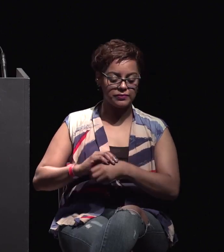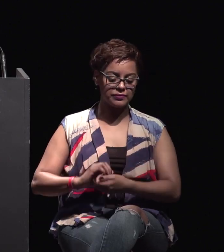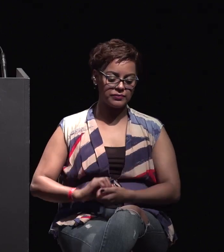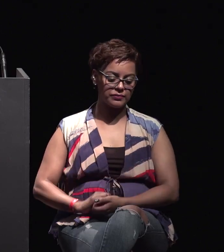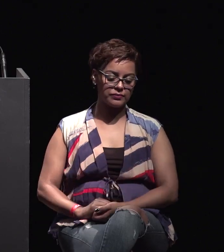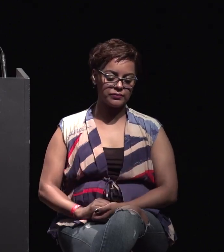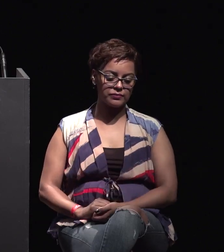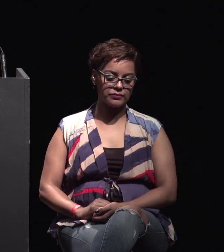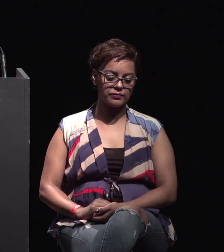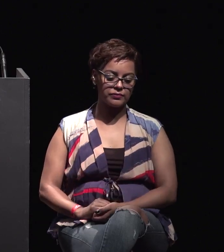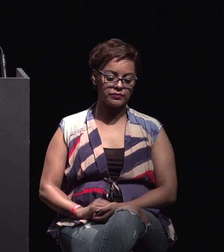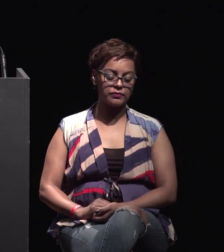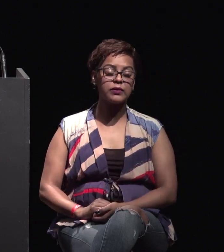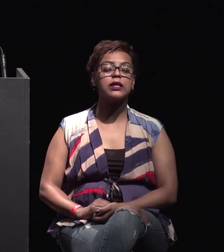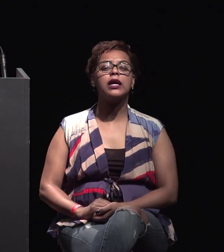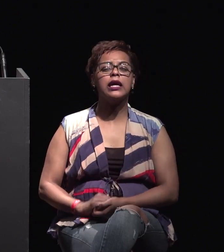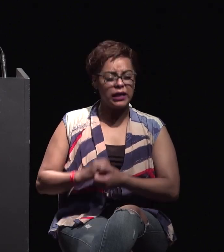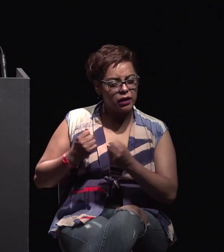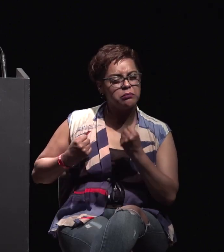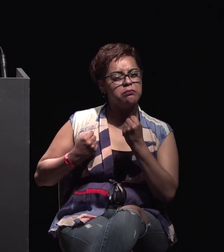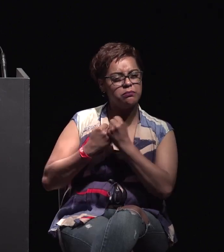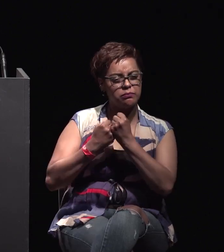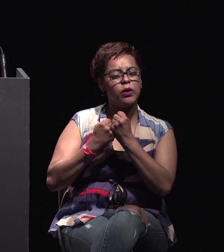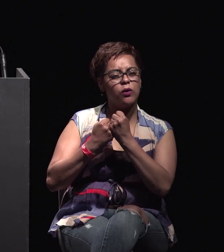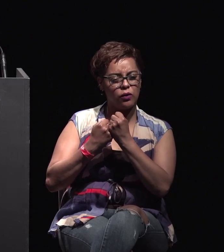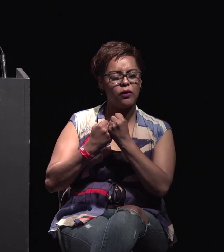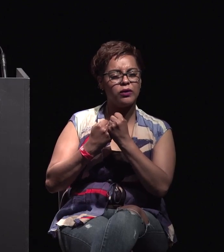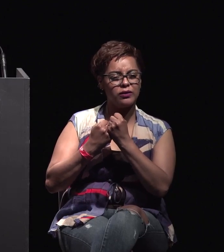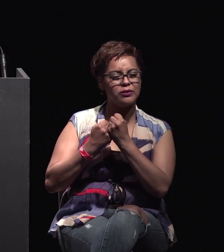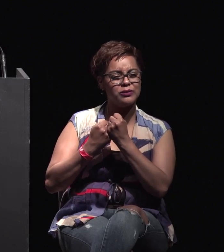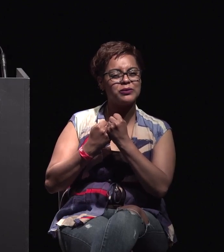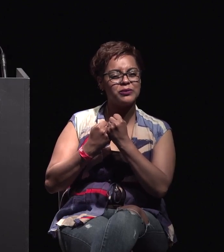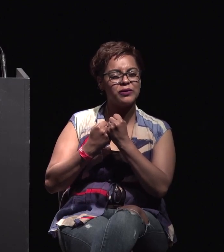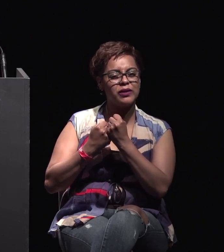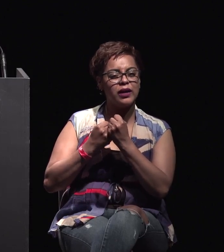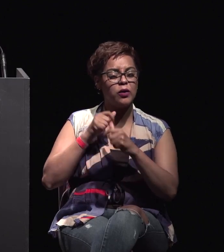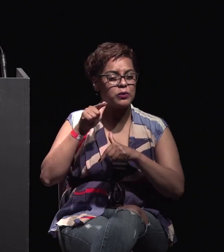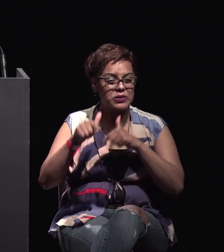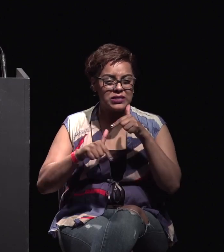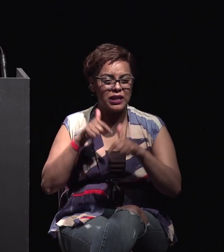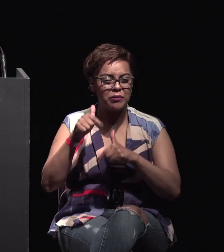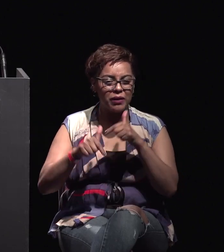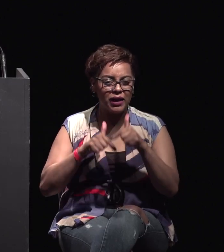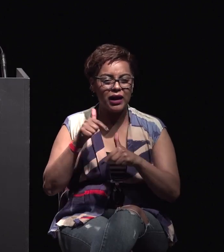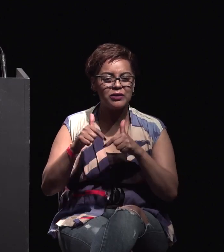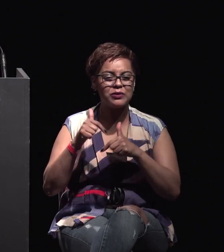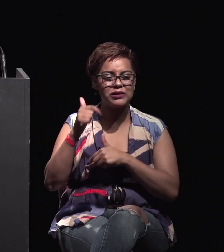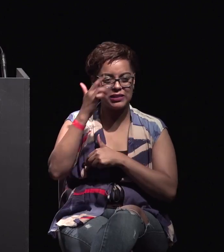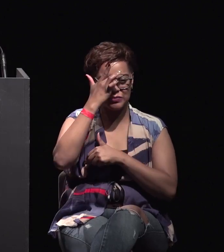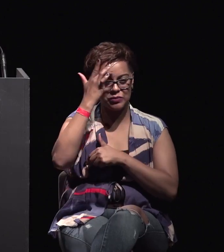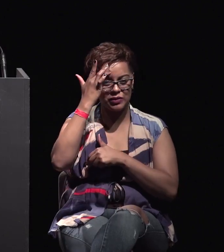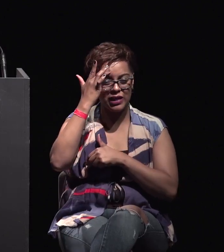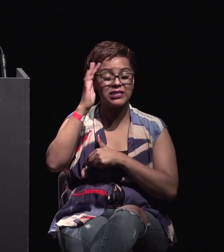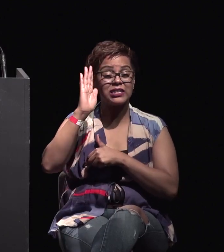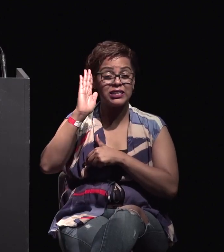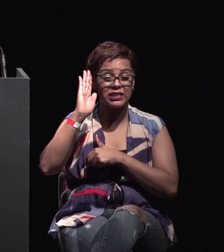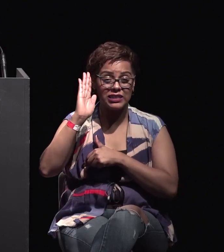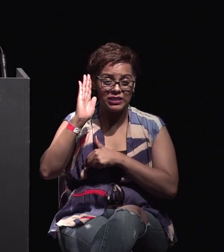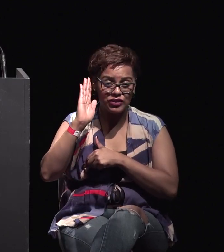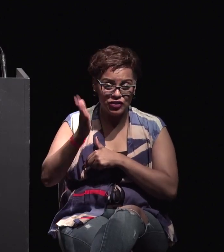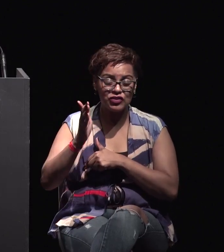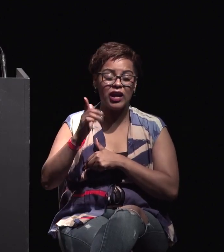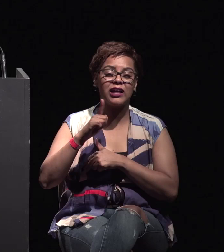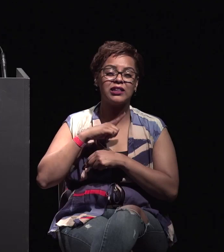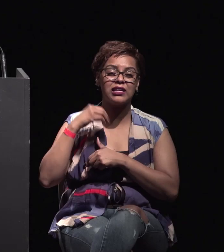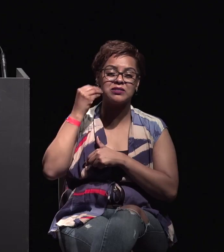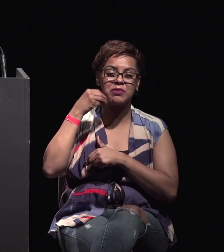que também dão sustentação para essas que estão atuando no